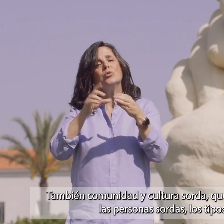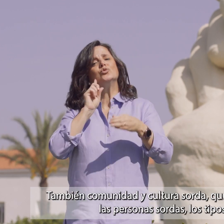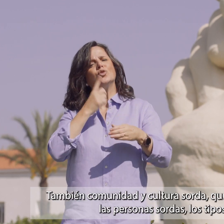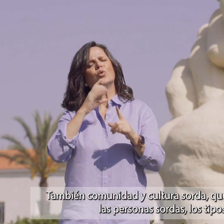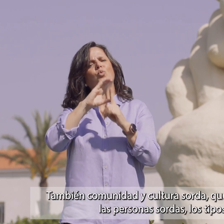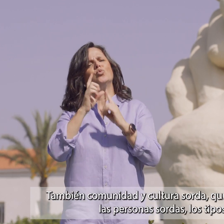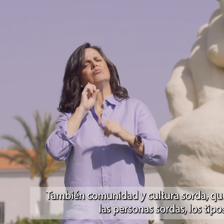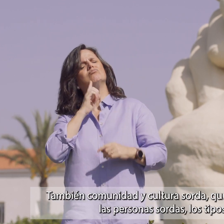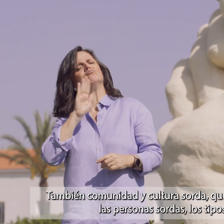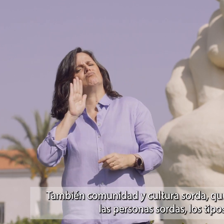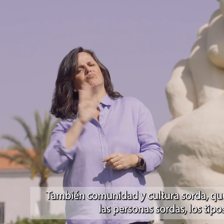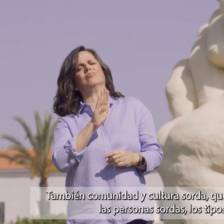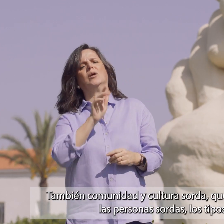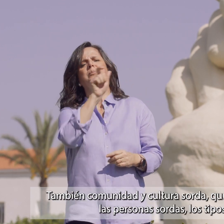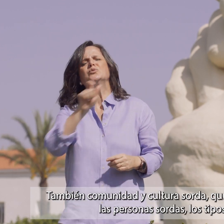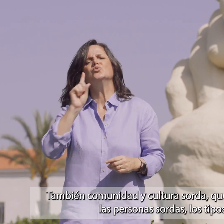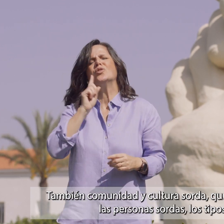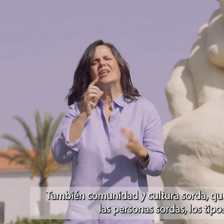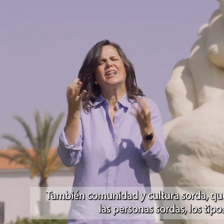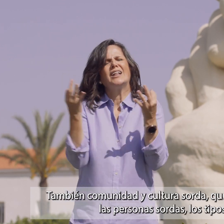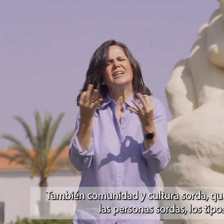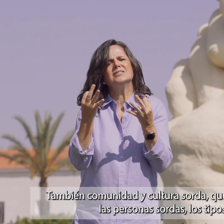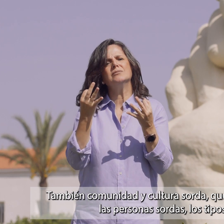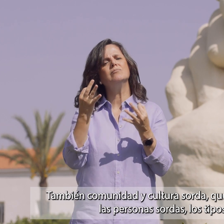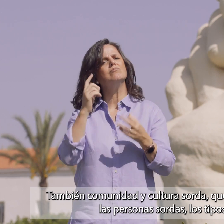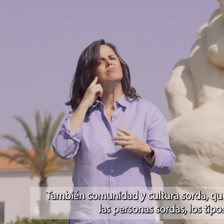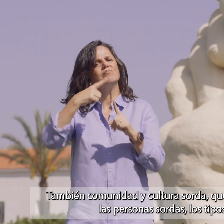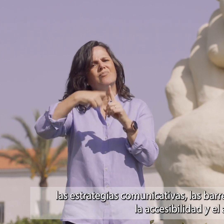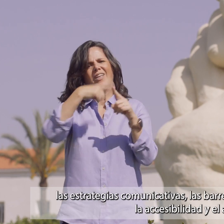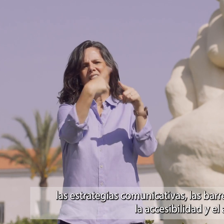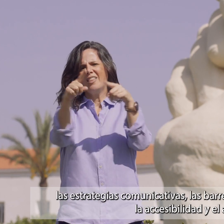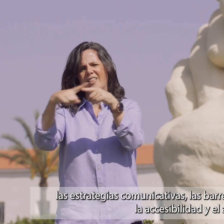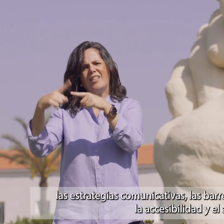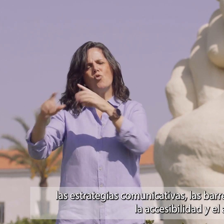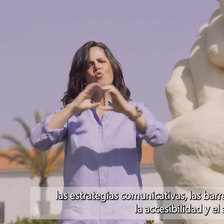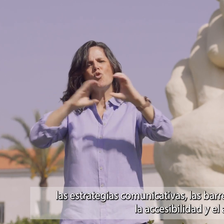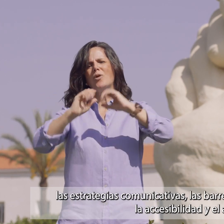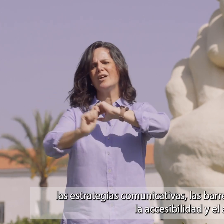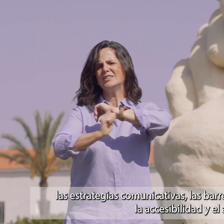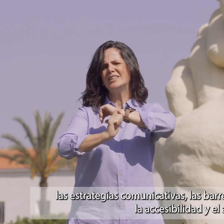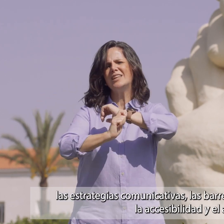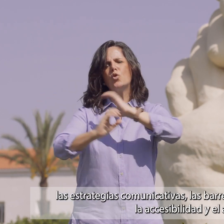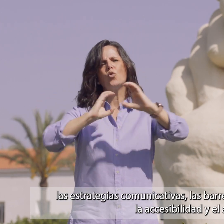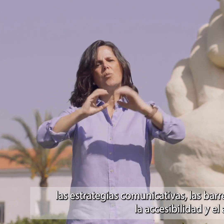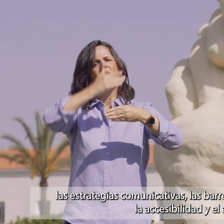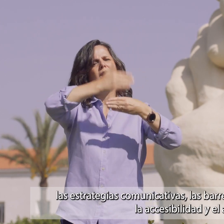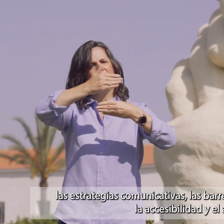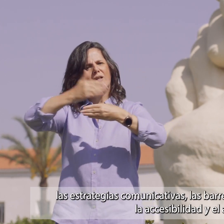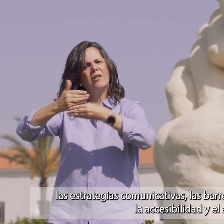y cultura sorda, que incluye el concepto de las personas sordas, los tipos de sordera, las estrategias comunicativas, las barreras de comunicación,